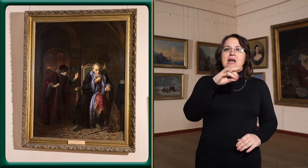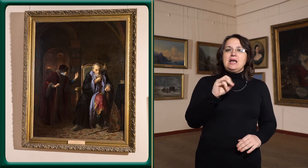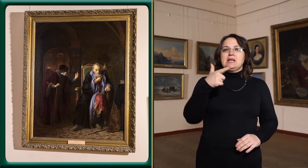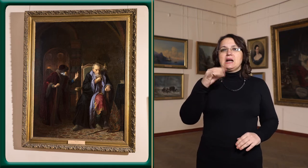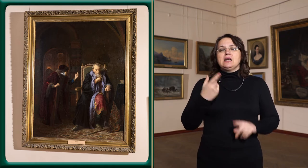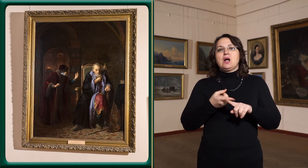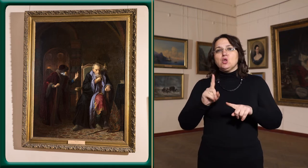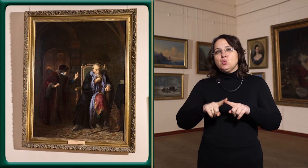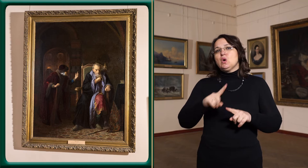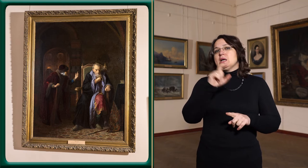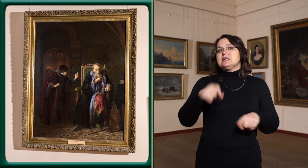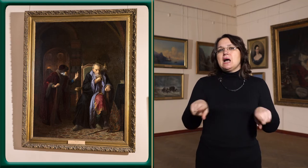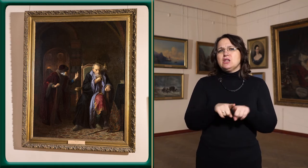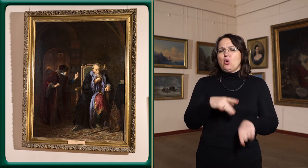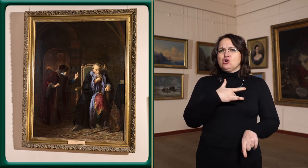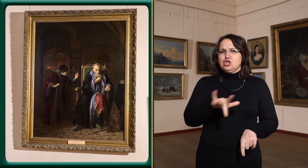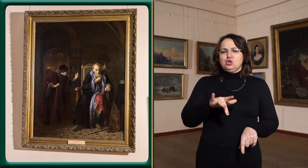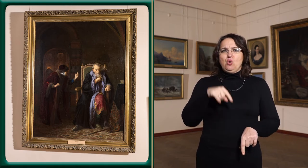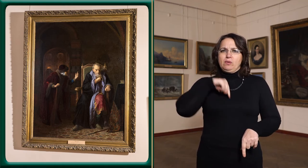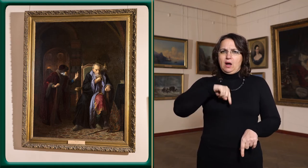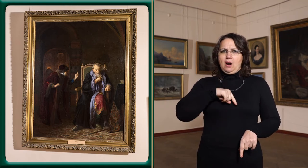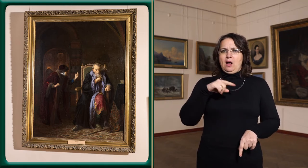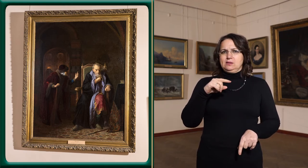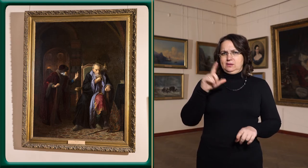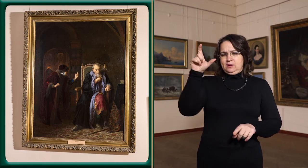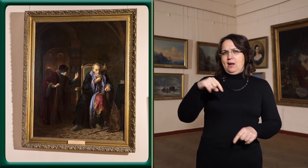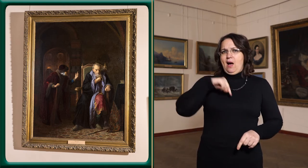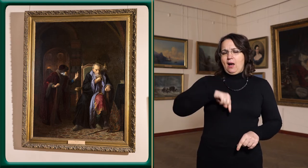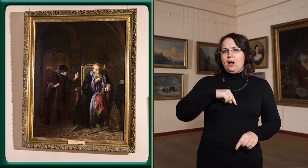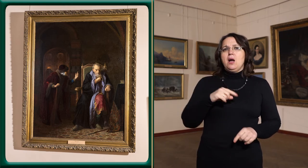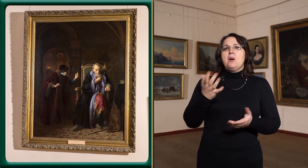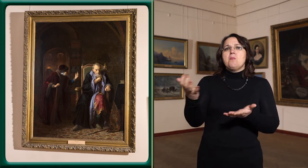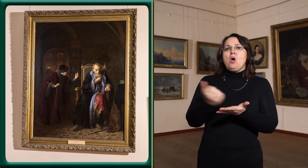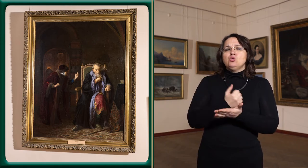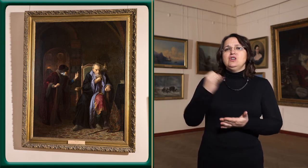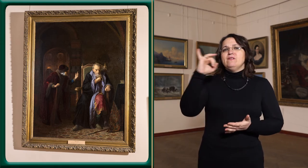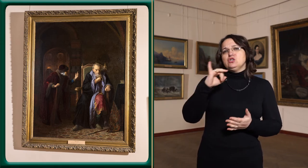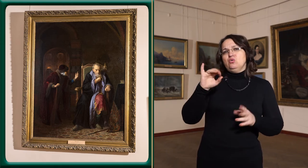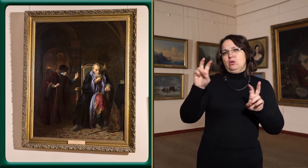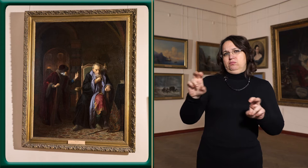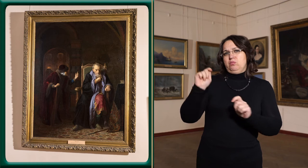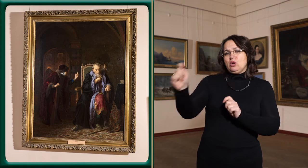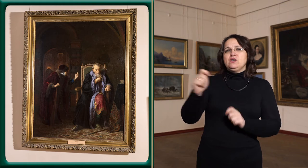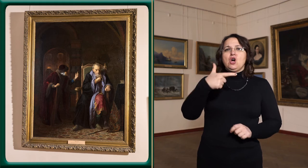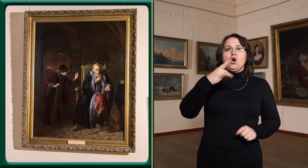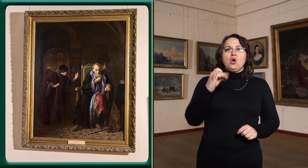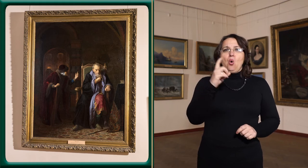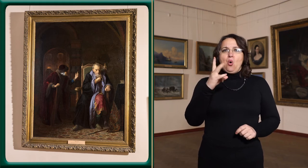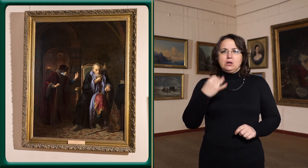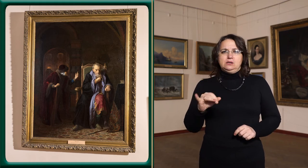за такой жестокий характер и нрав получил в истории прозвище «Грозный». Необычайно религиозно